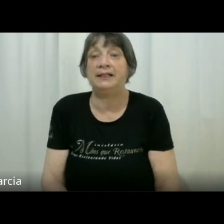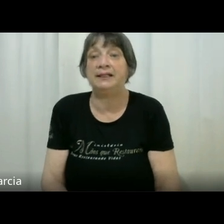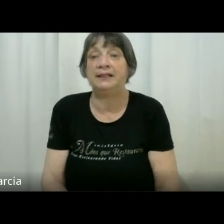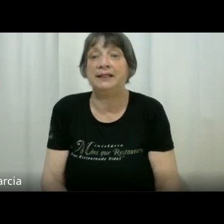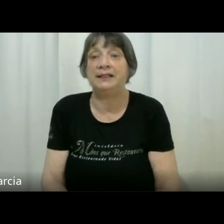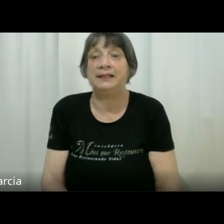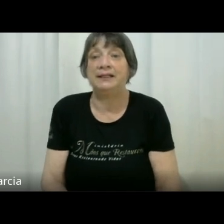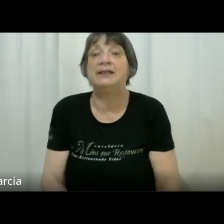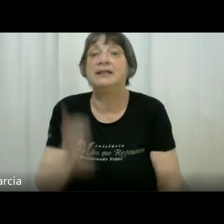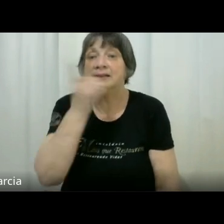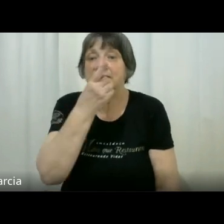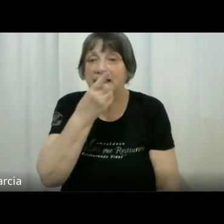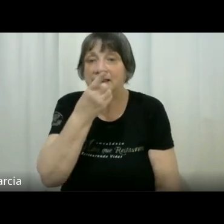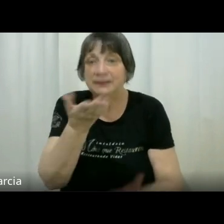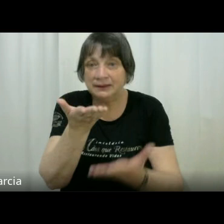Daniele.